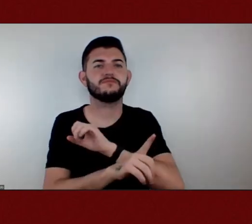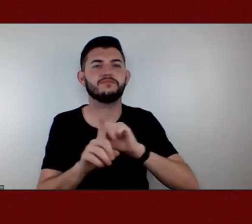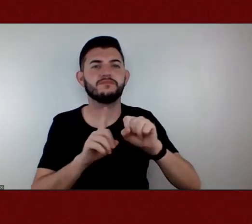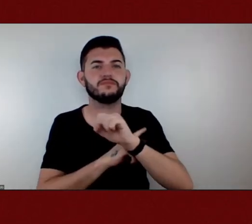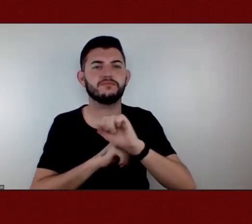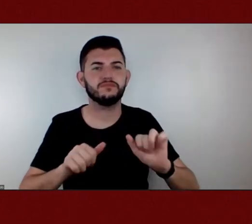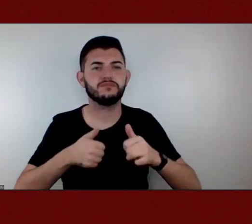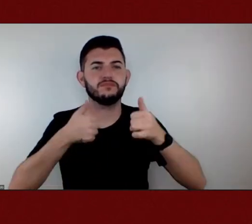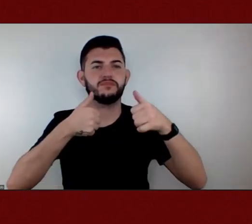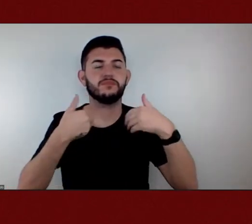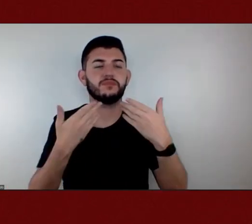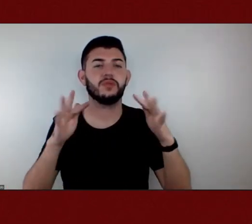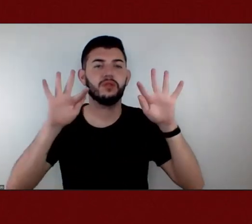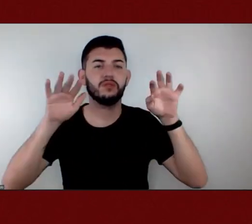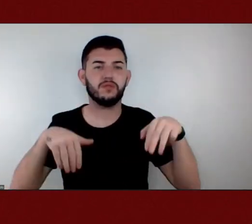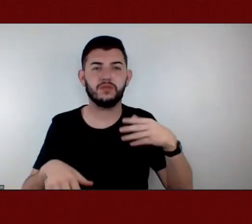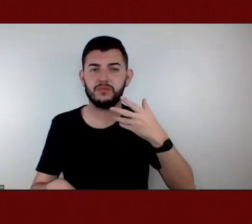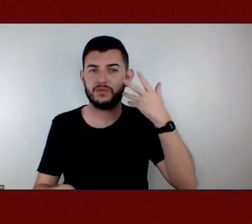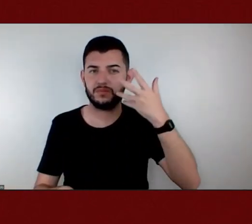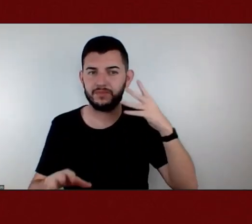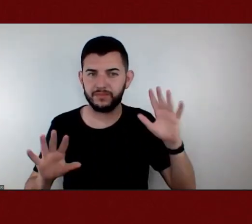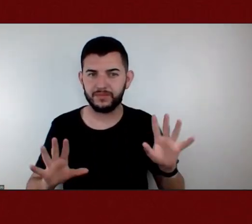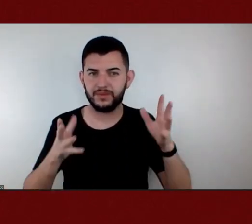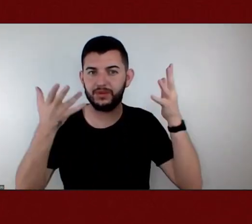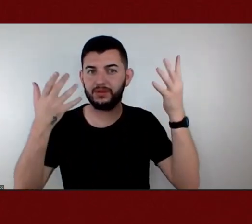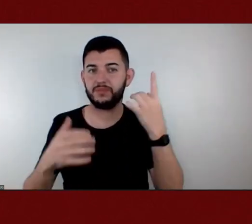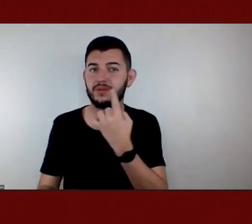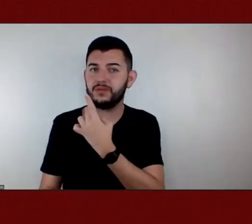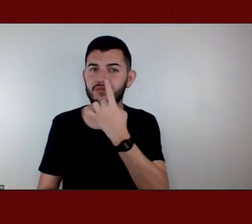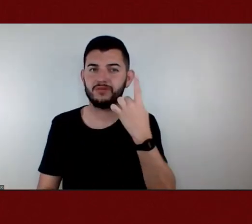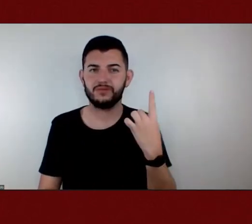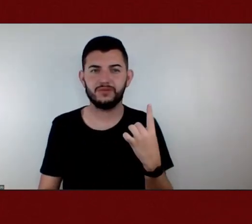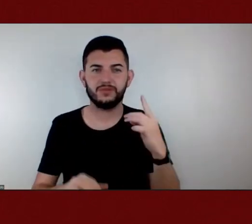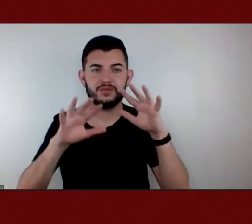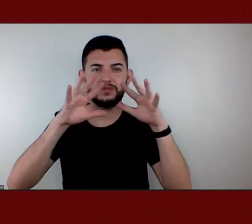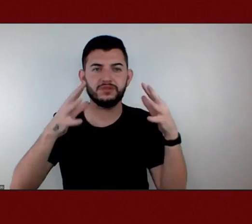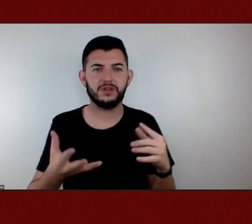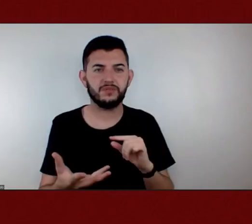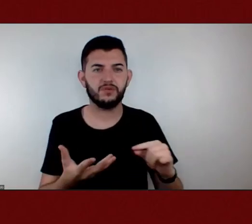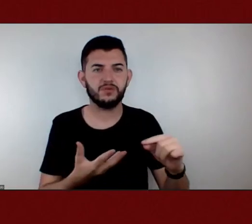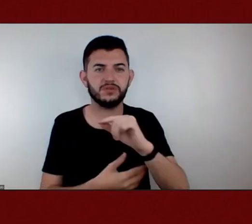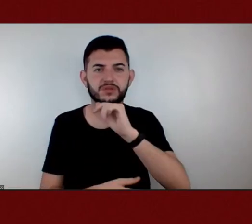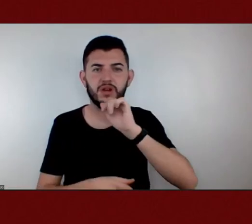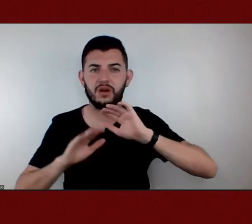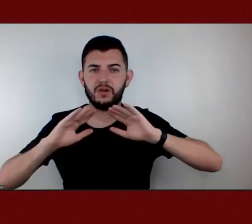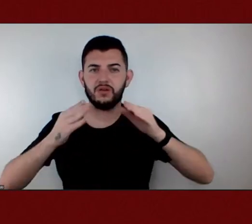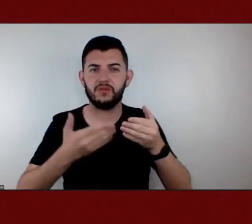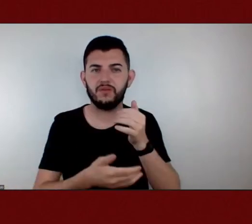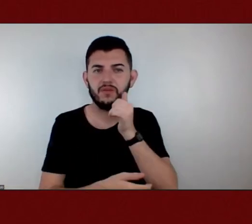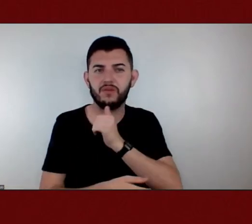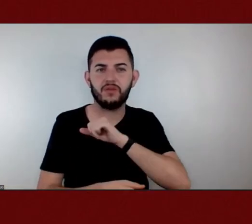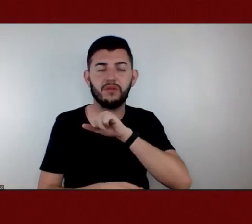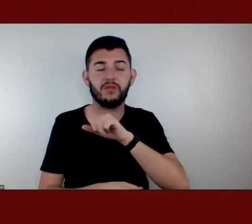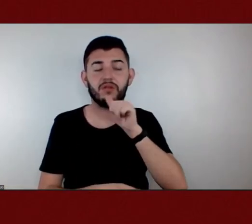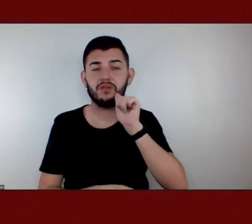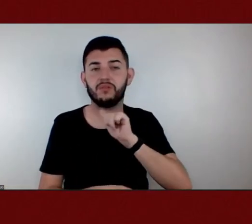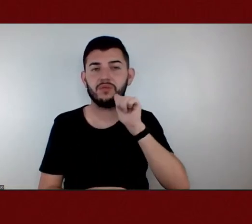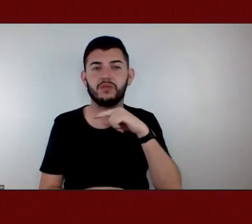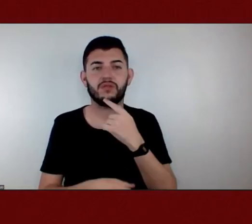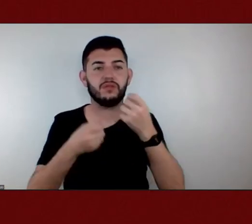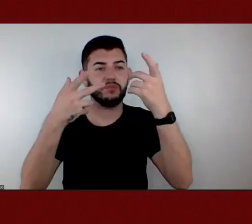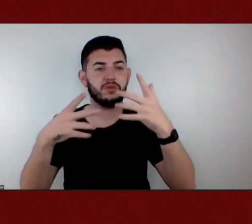manifestação, comemorando também o Dia Internacional das Mulheres. Nós estamos falando da necessidade do amor, da paz, da vida,